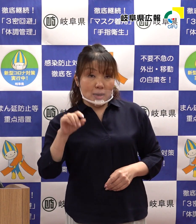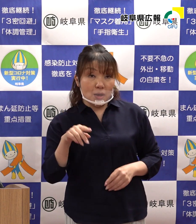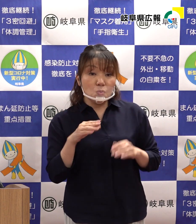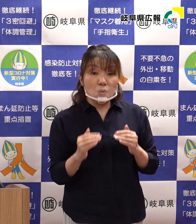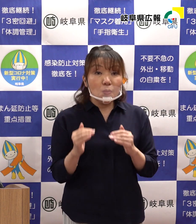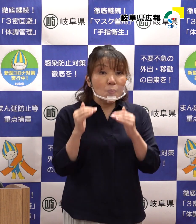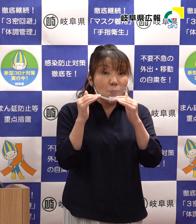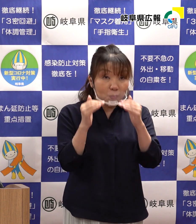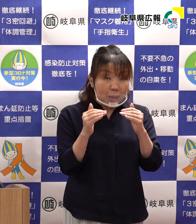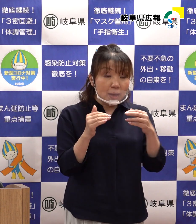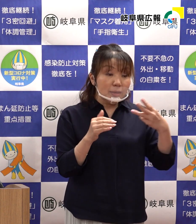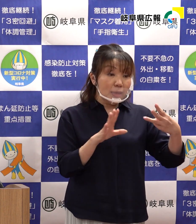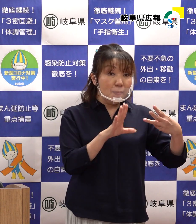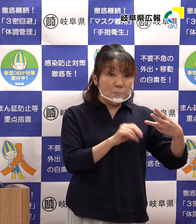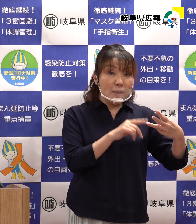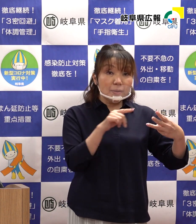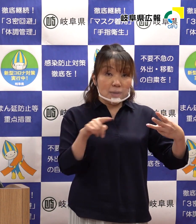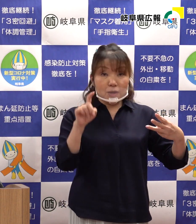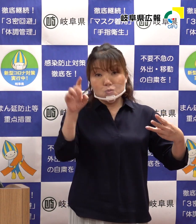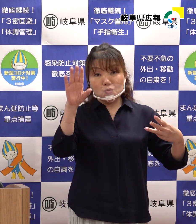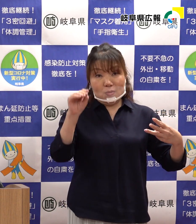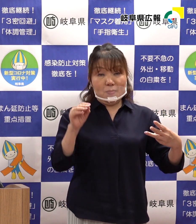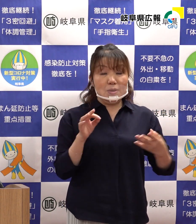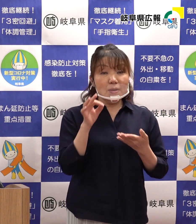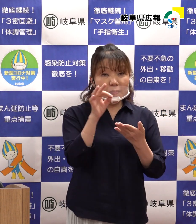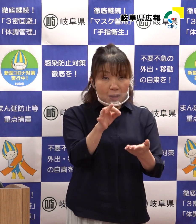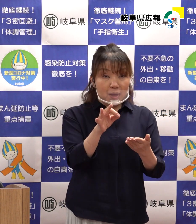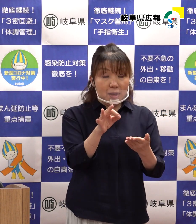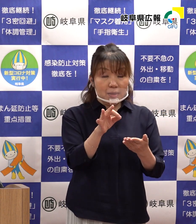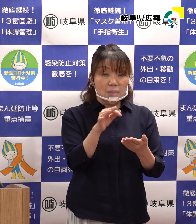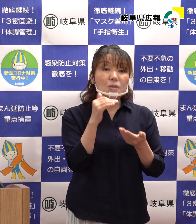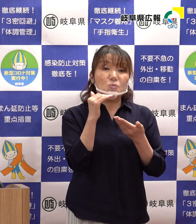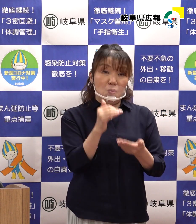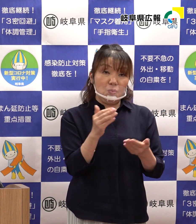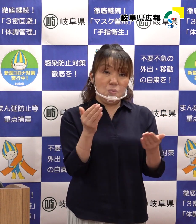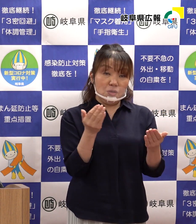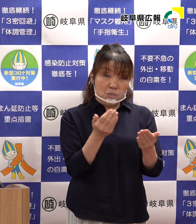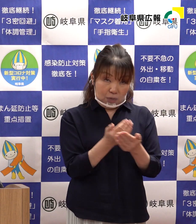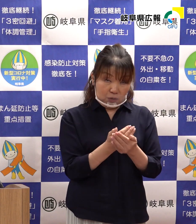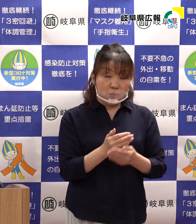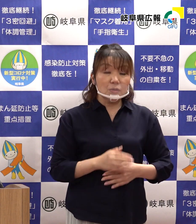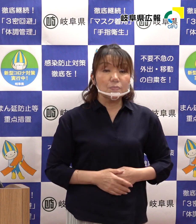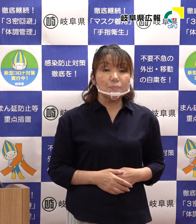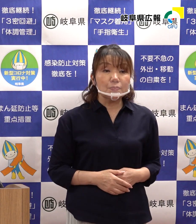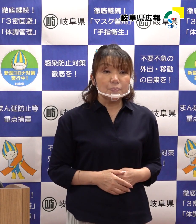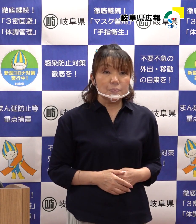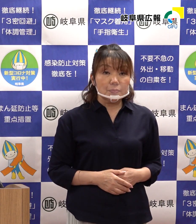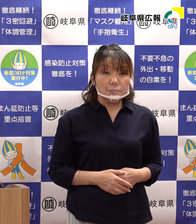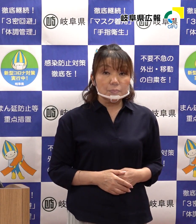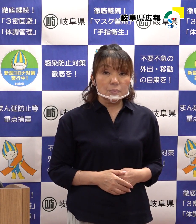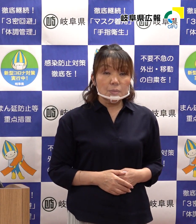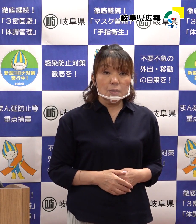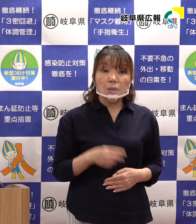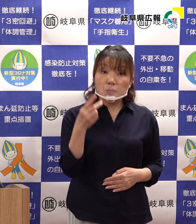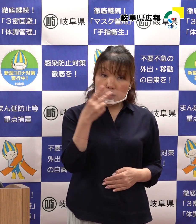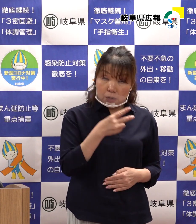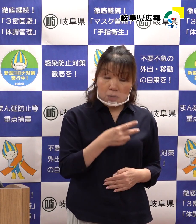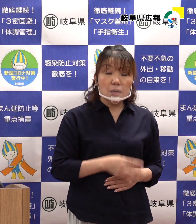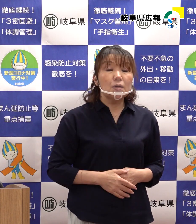になります。これは法律上に移行したことに伴う増額と、協力金の増額ということでございます。それから、